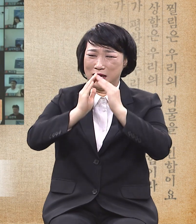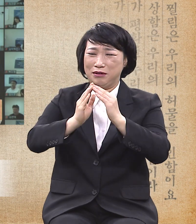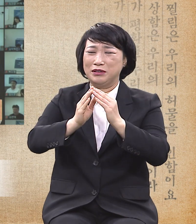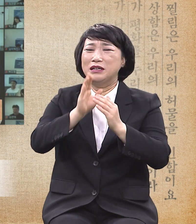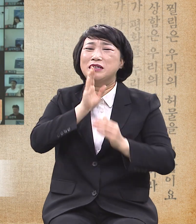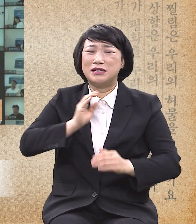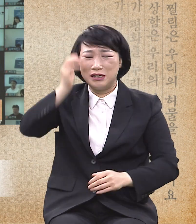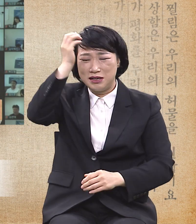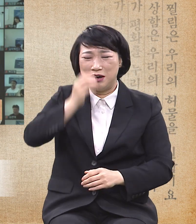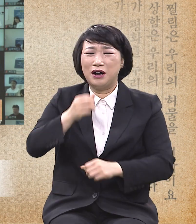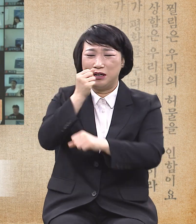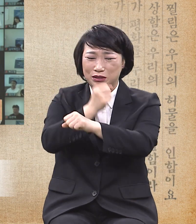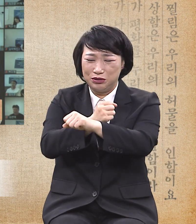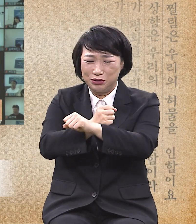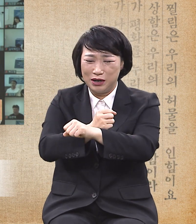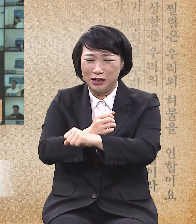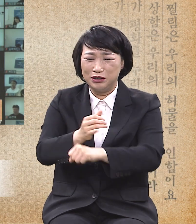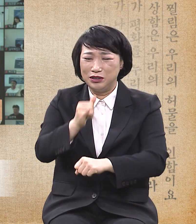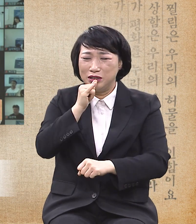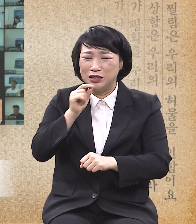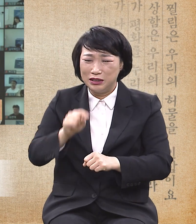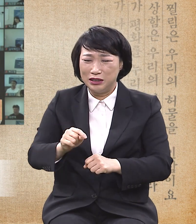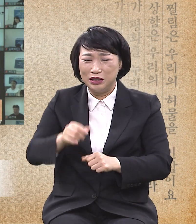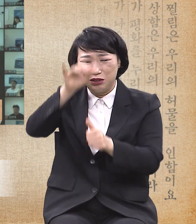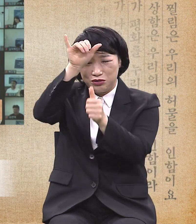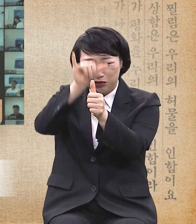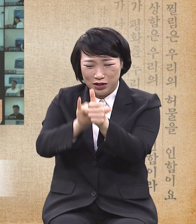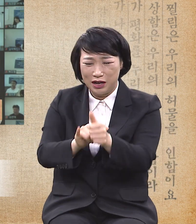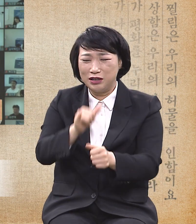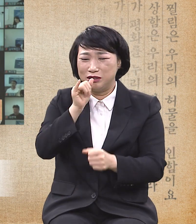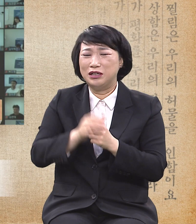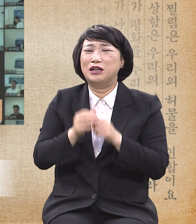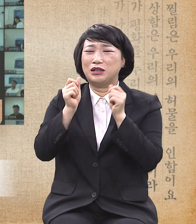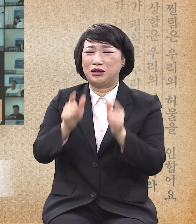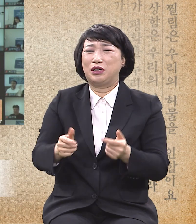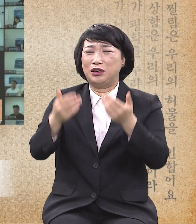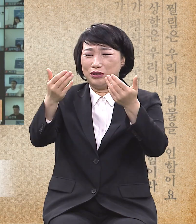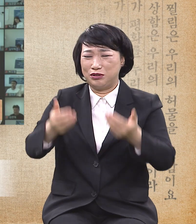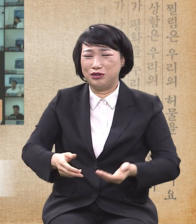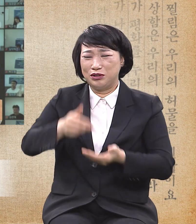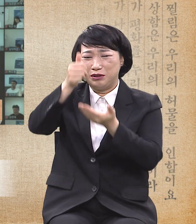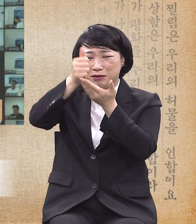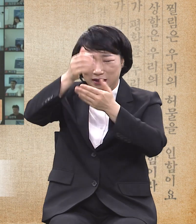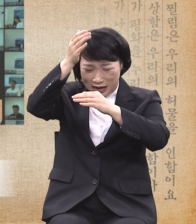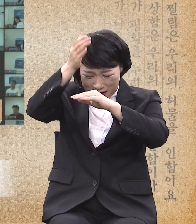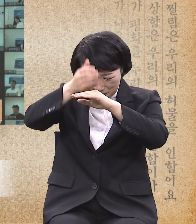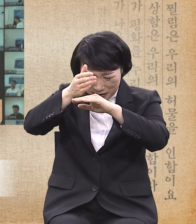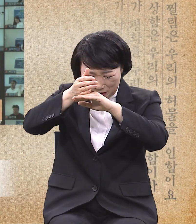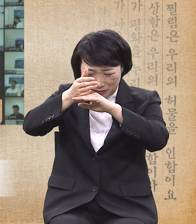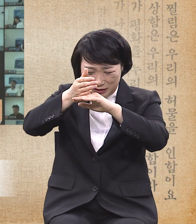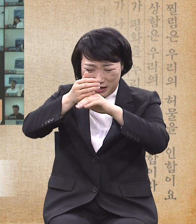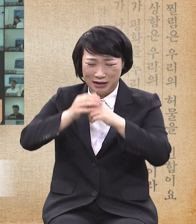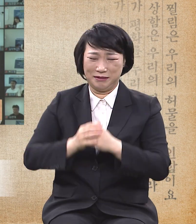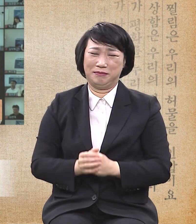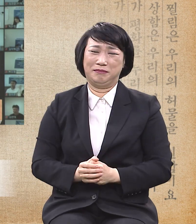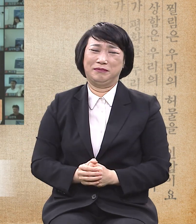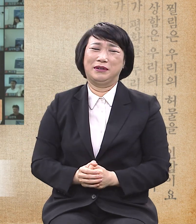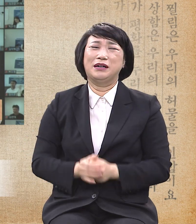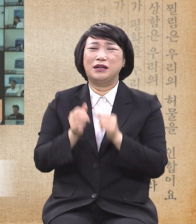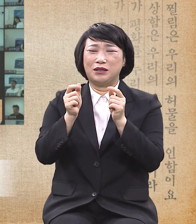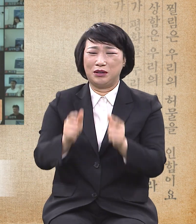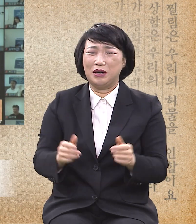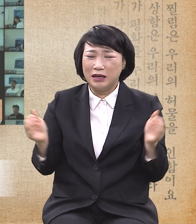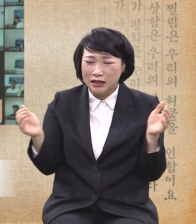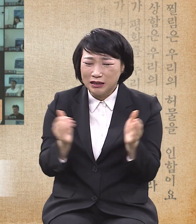있는 신령한 수고할 수 있는 충성할 수 있는 기회를 주신 주님 감사합니다.